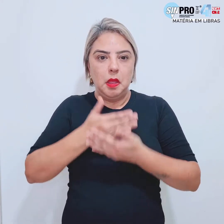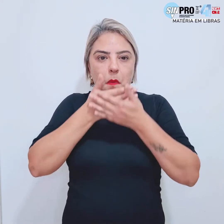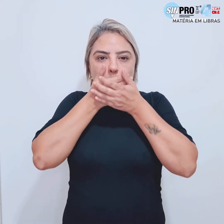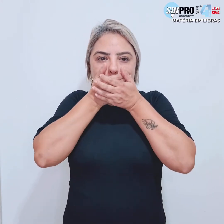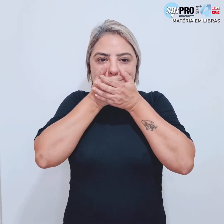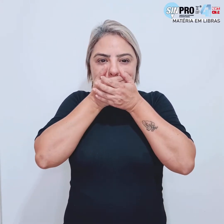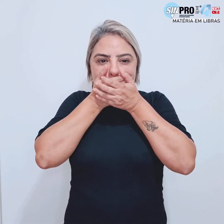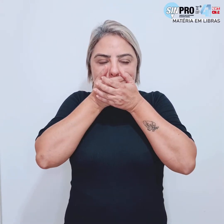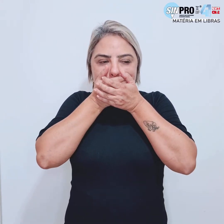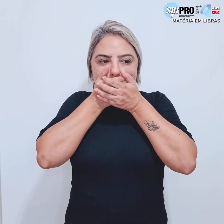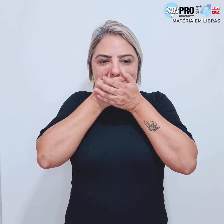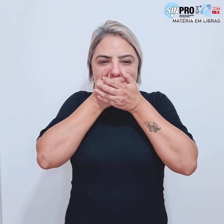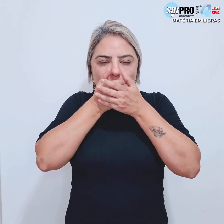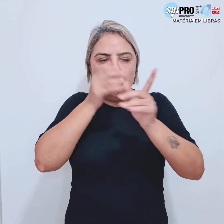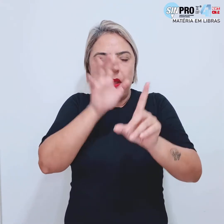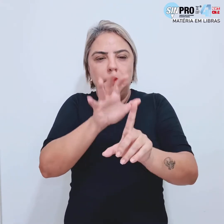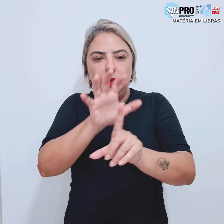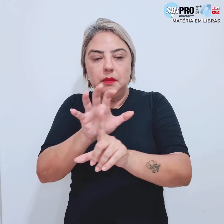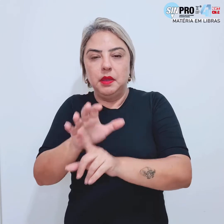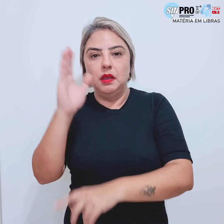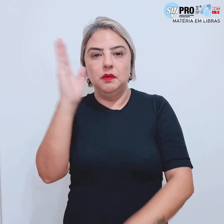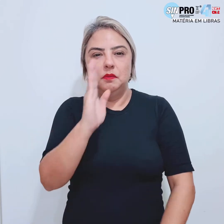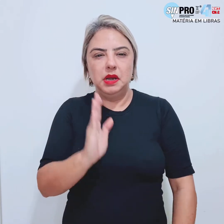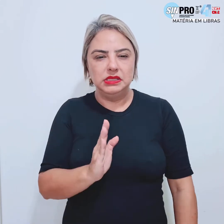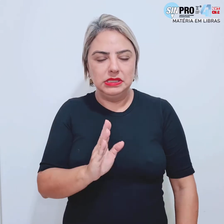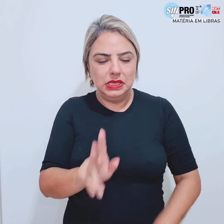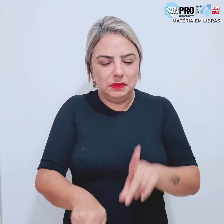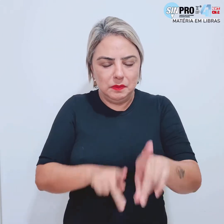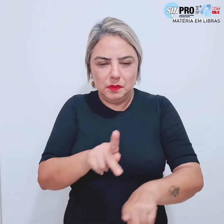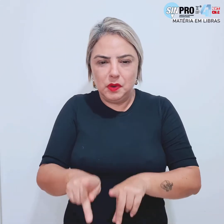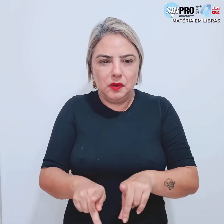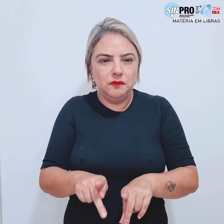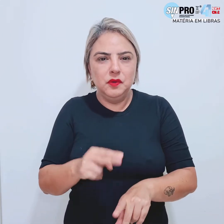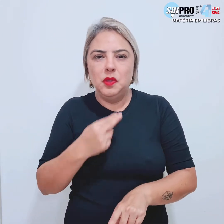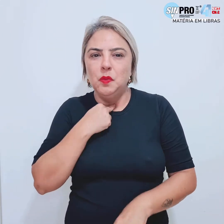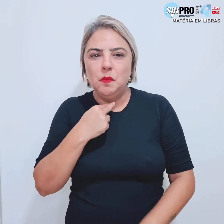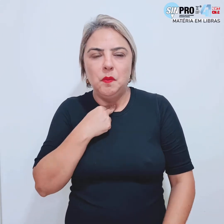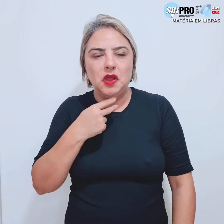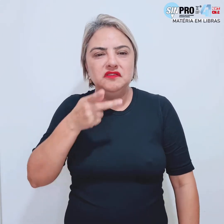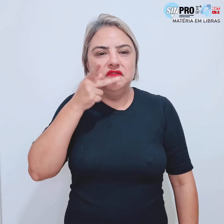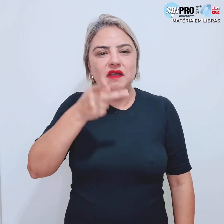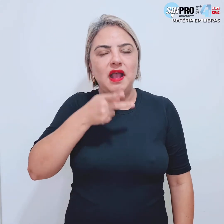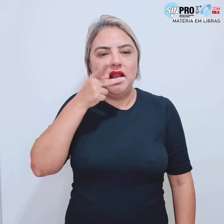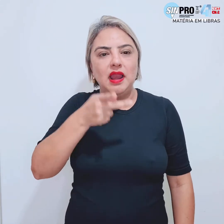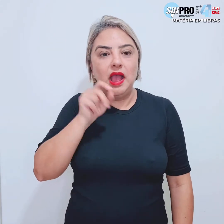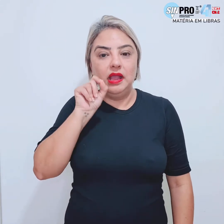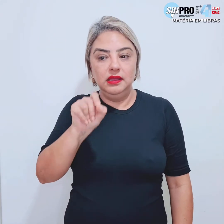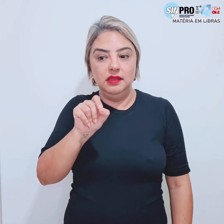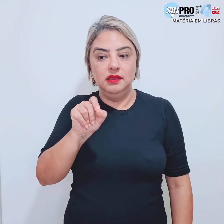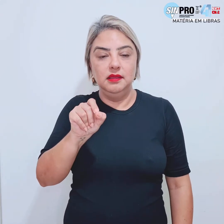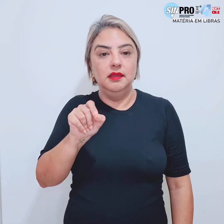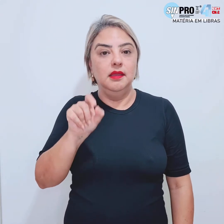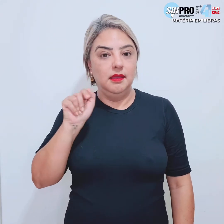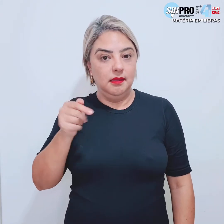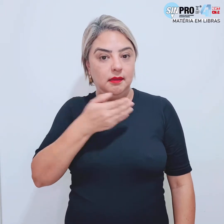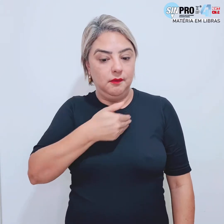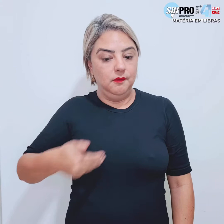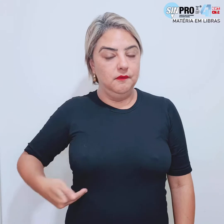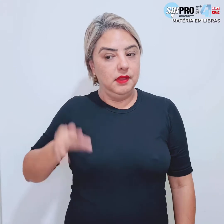Amordaçado pelas perseguições, o brasileiro está impedido de falar que o atual governo